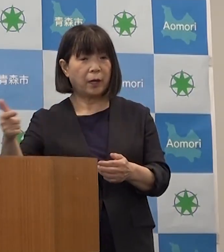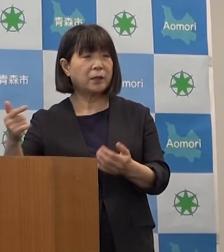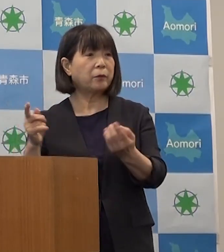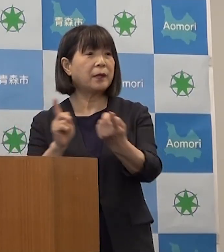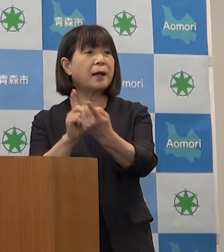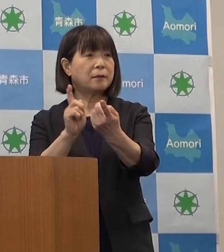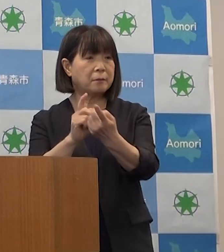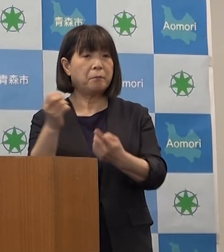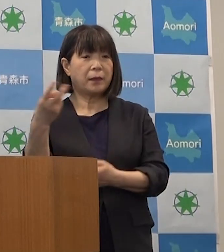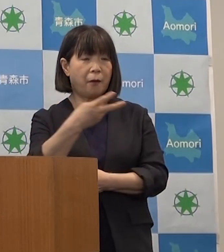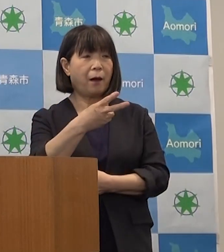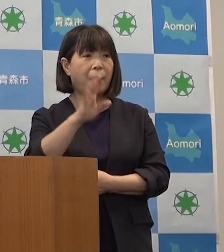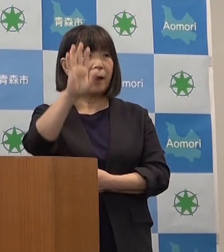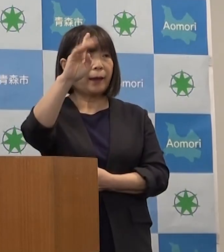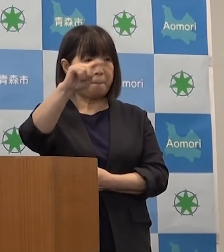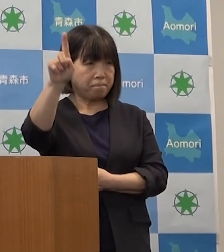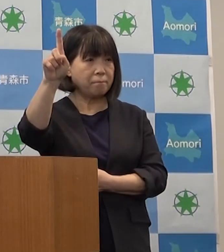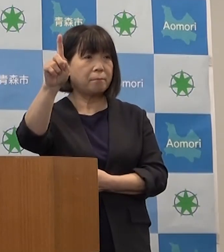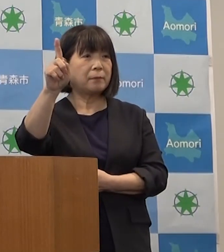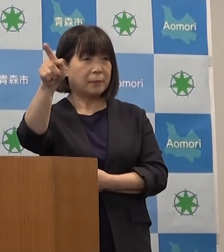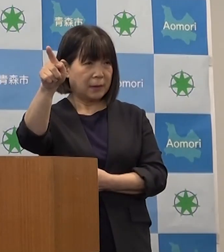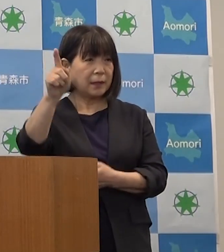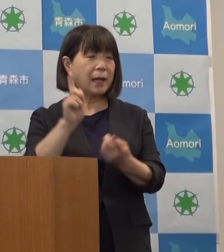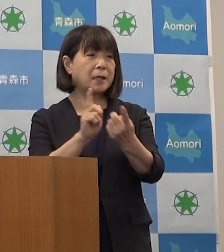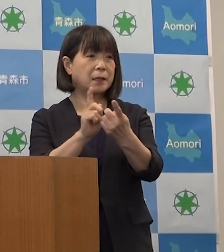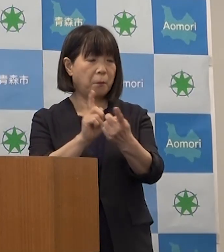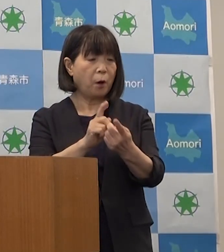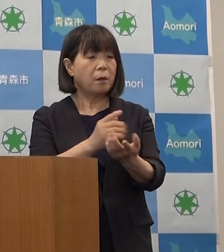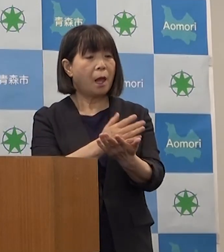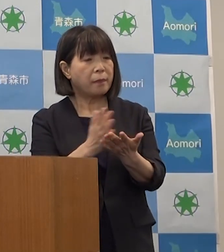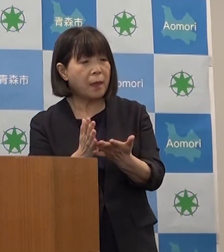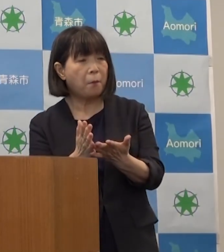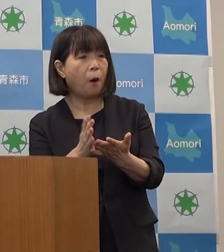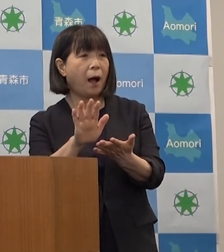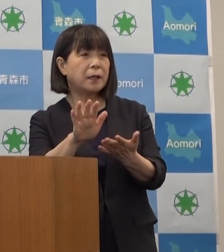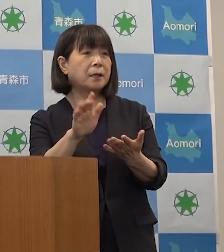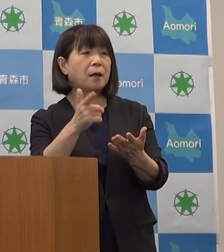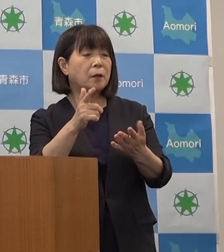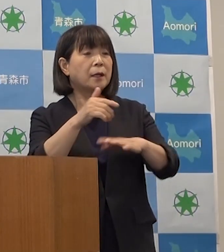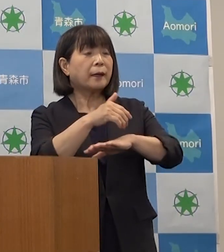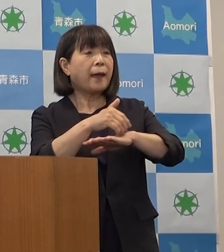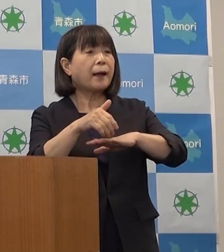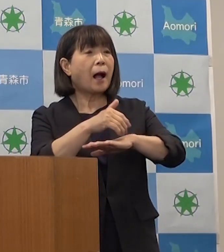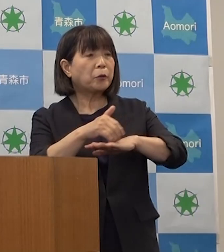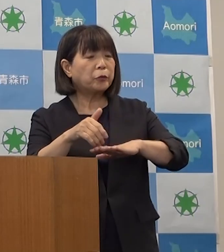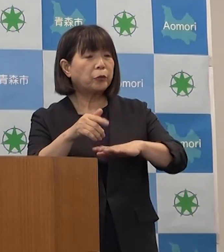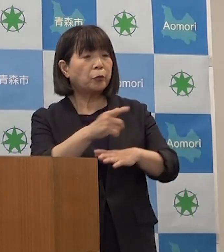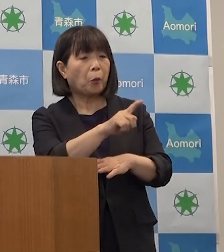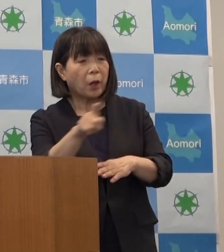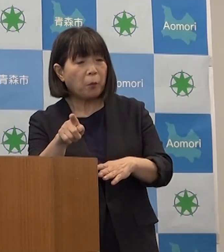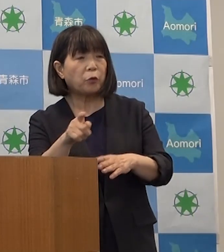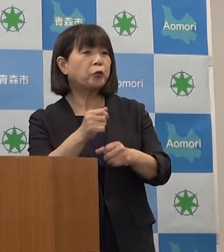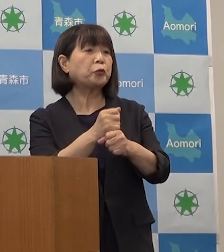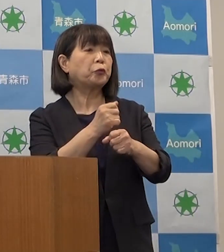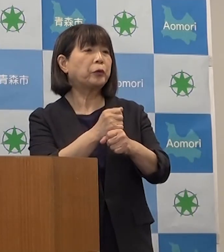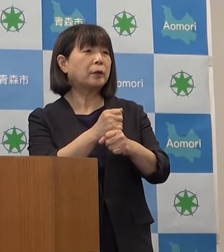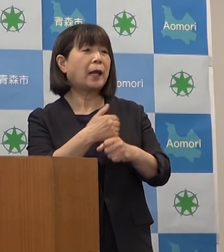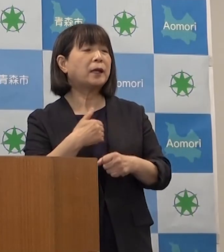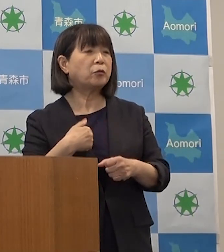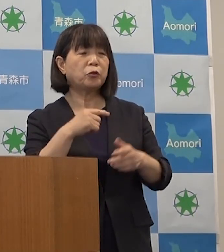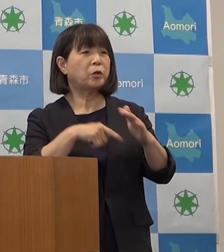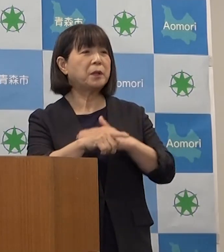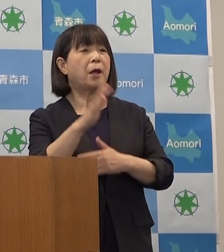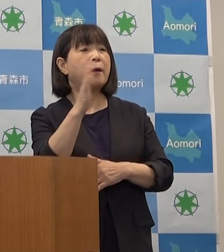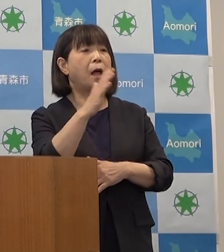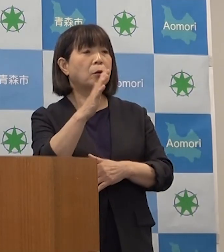してもやはりその何でもありという計画自体どこにでも作れるというものであっては、やはり今